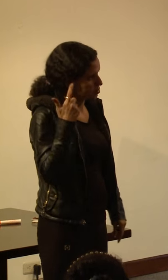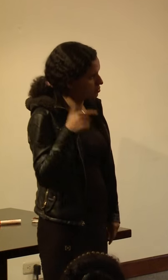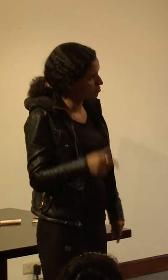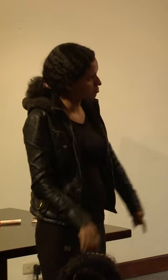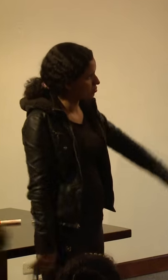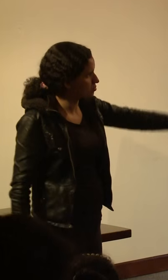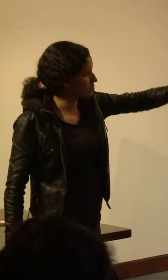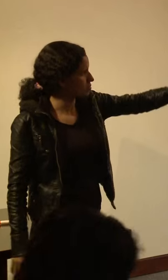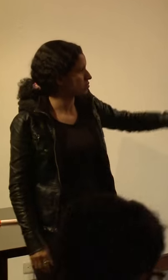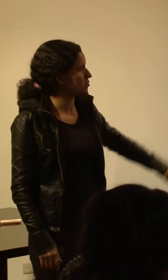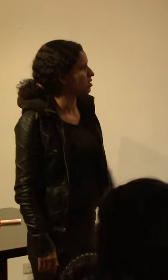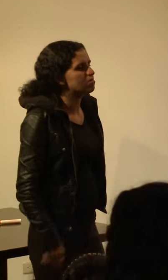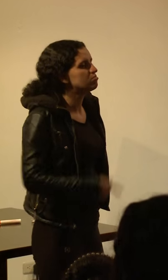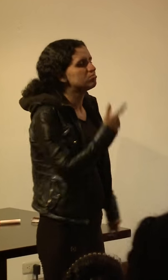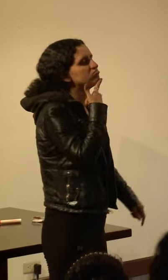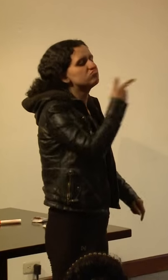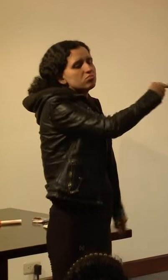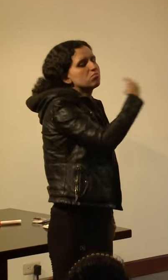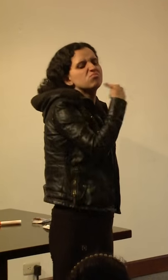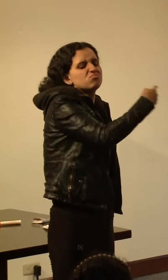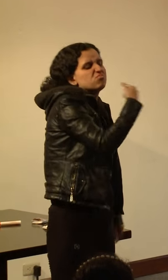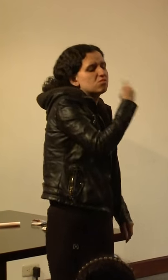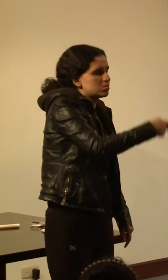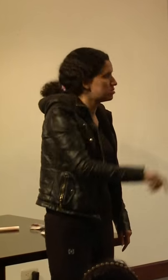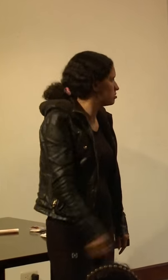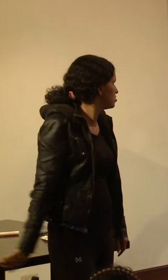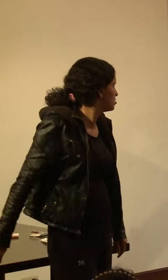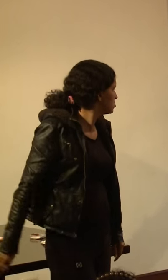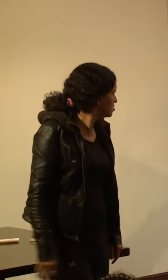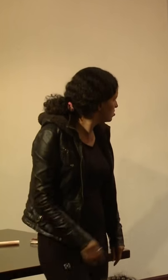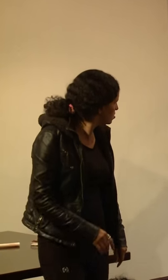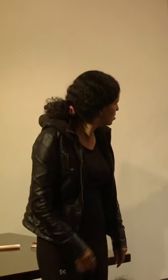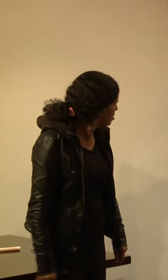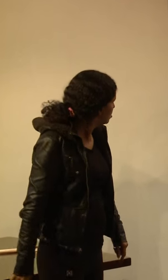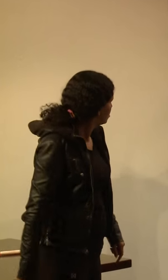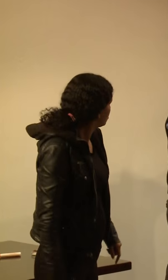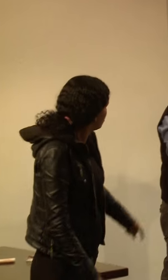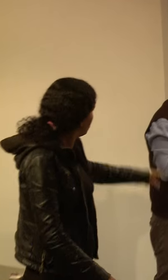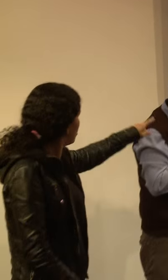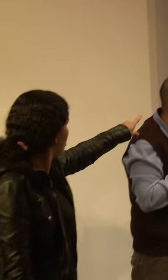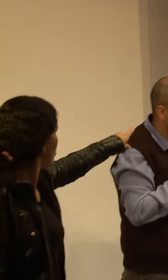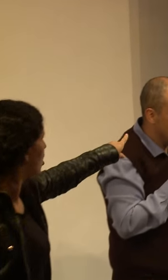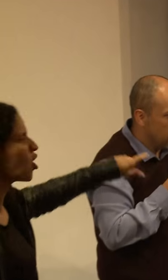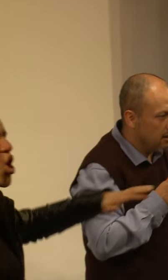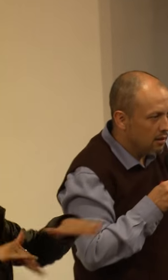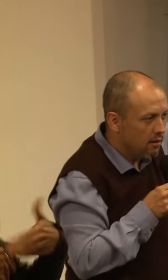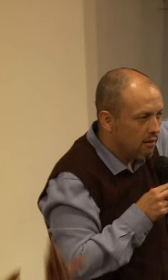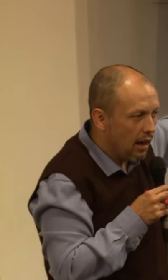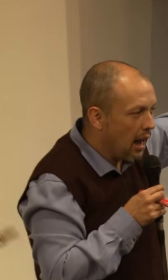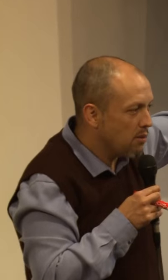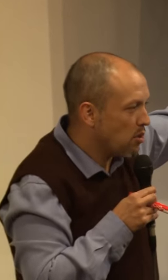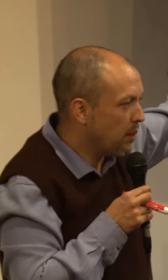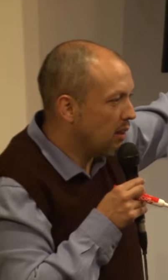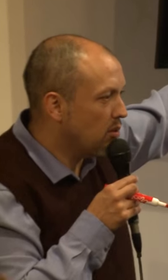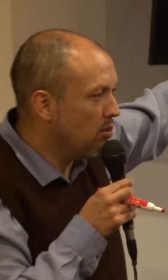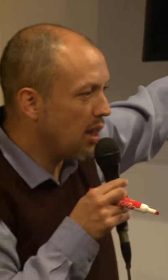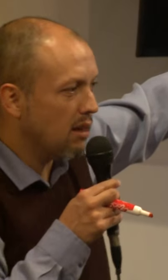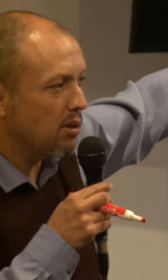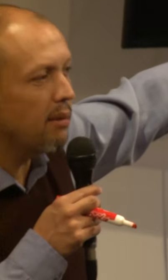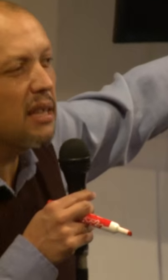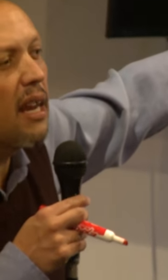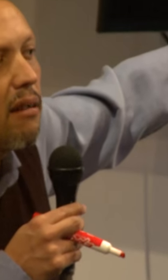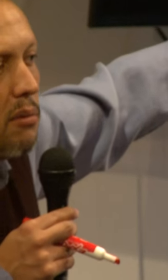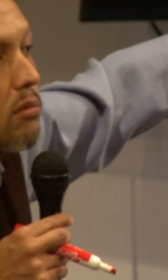¿Listo? ¿Qué dice ahí? Miremoslo de acá, ¿no? Primer nivel, ¿cómo y con qué? Eso es